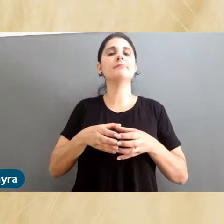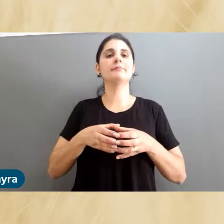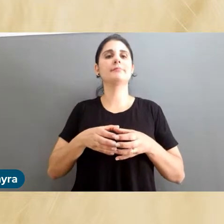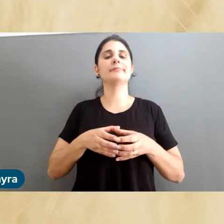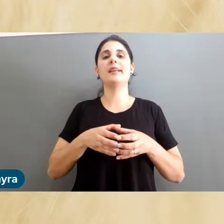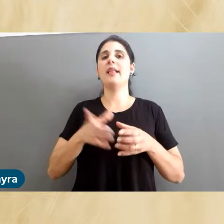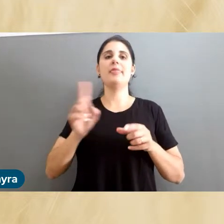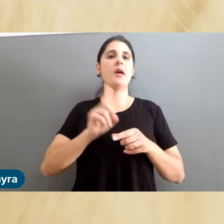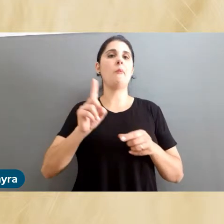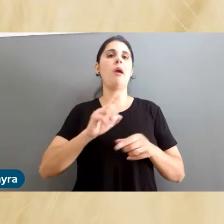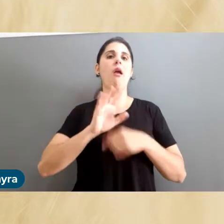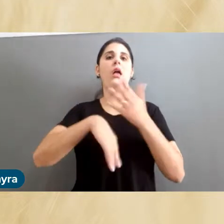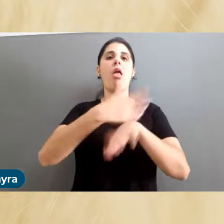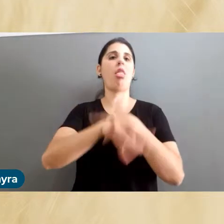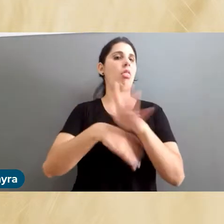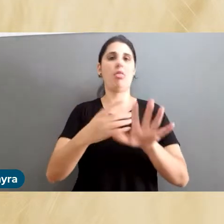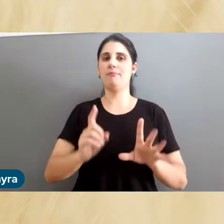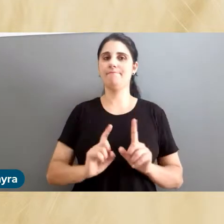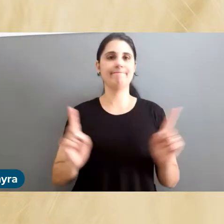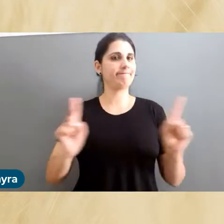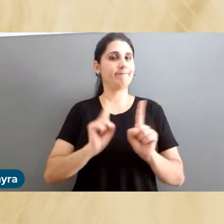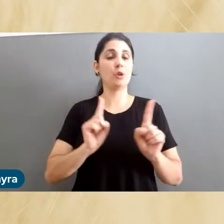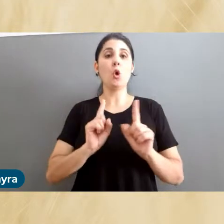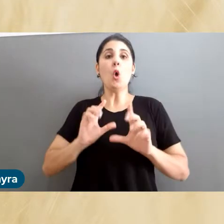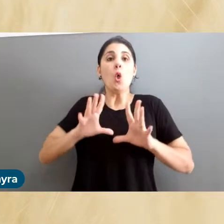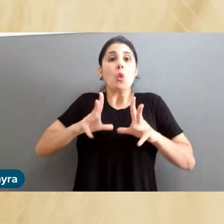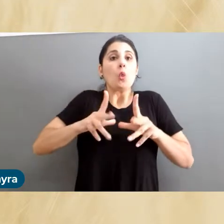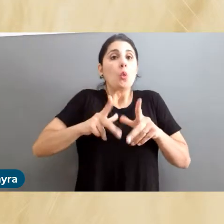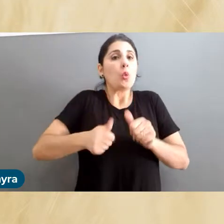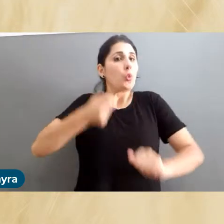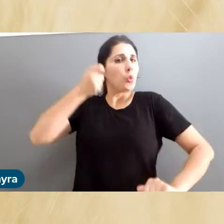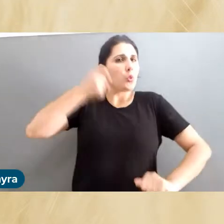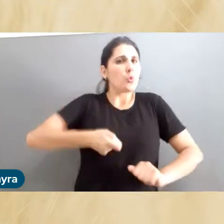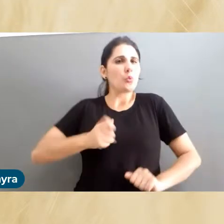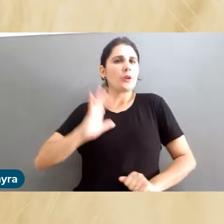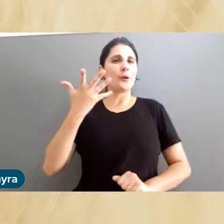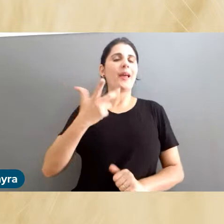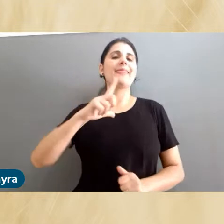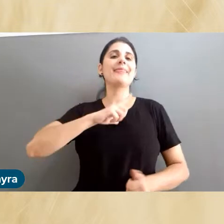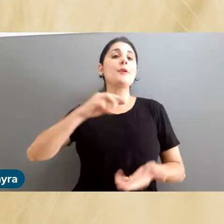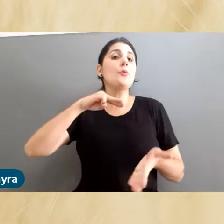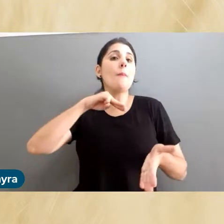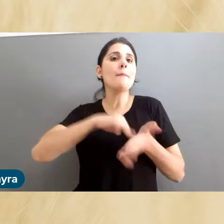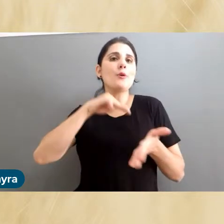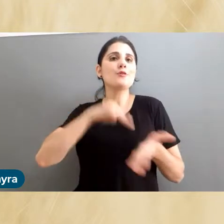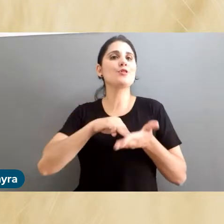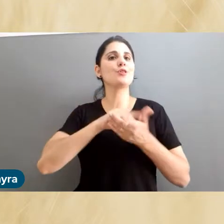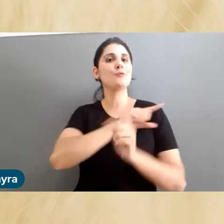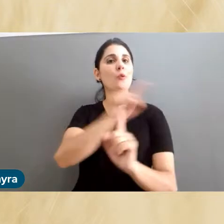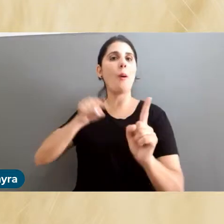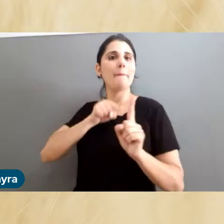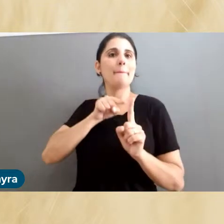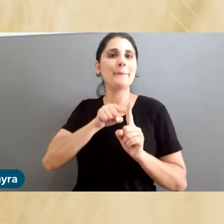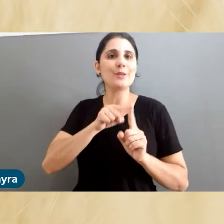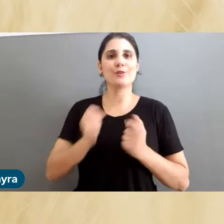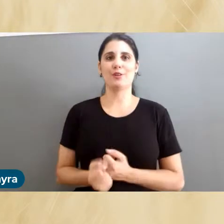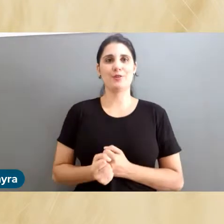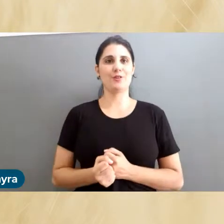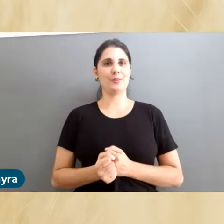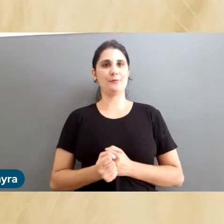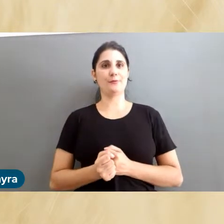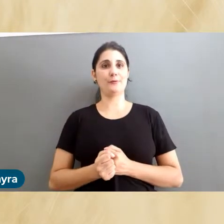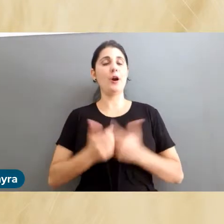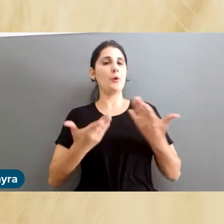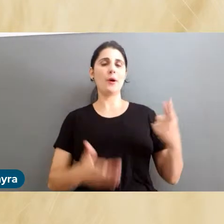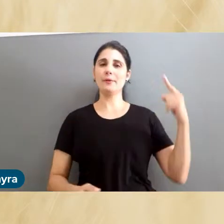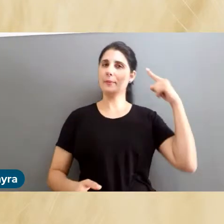acaso. Ou seja, tudo o que acontece tem uma causa e tem um propósito. Quando nós pensamos nessas